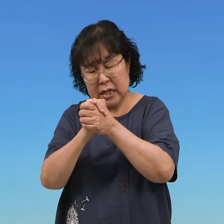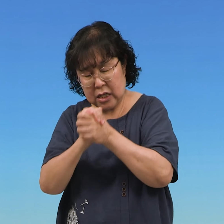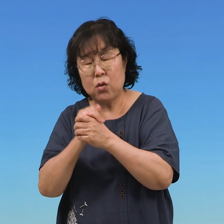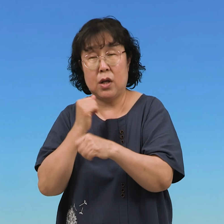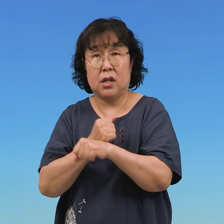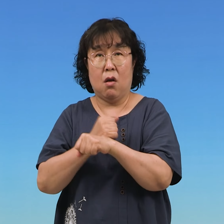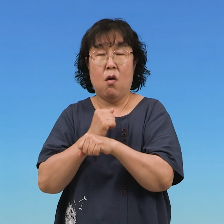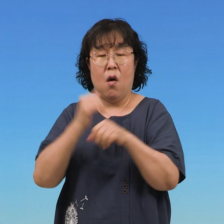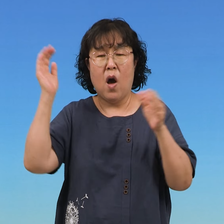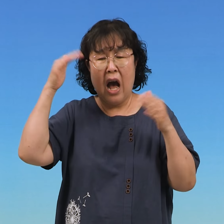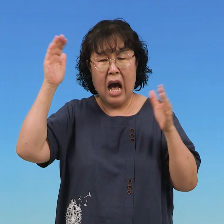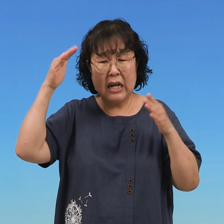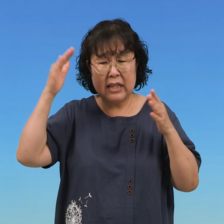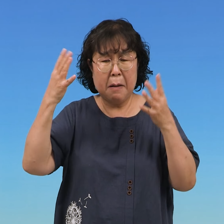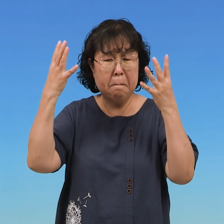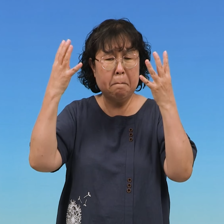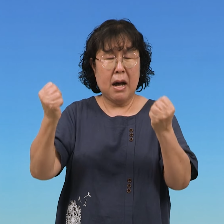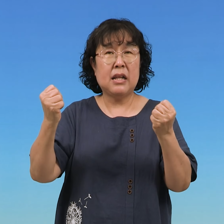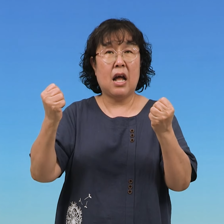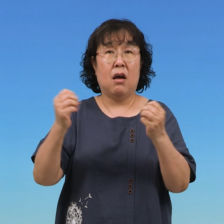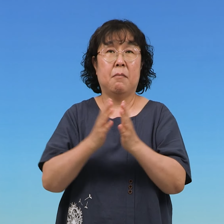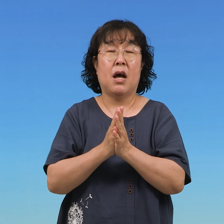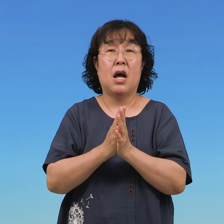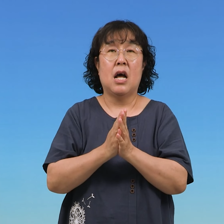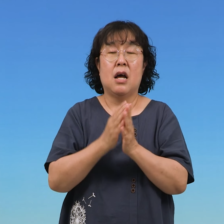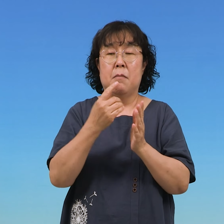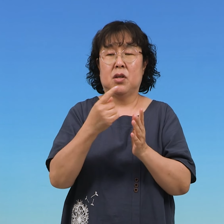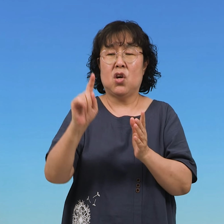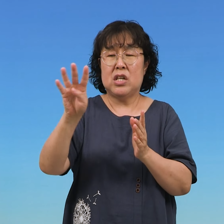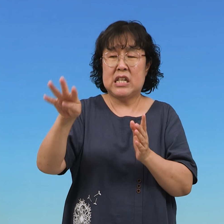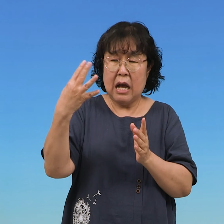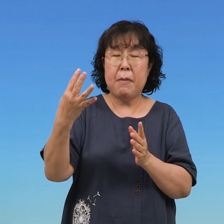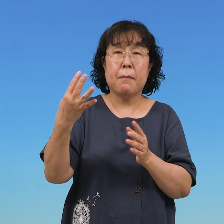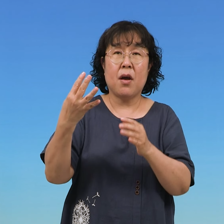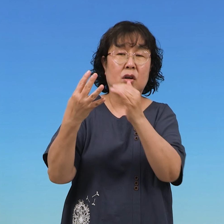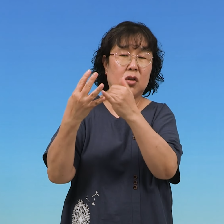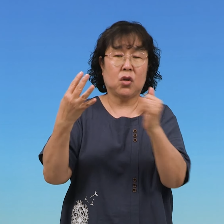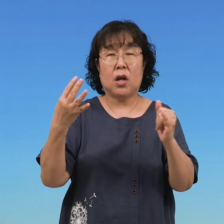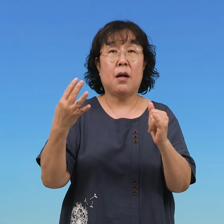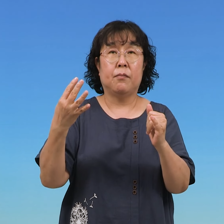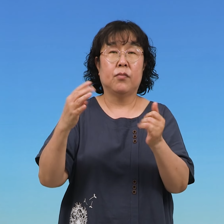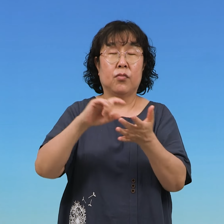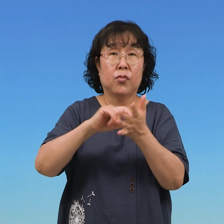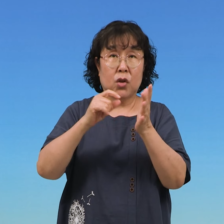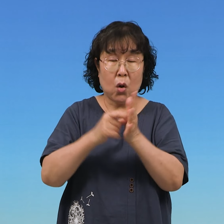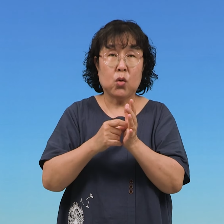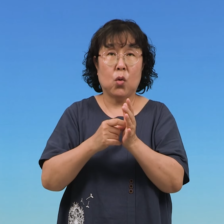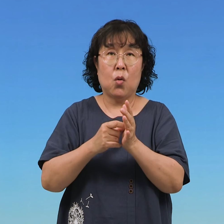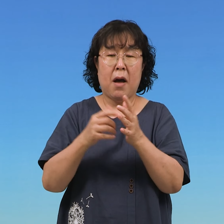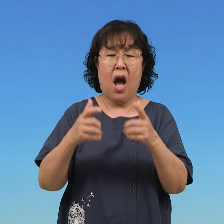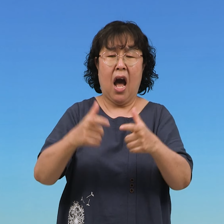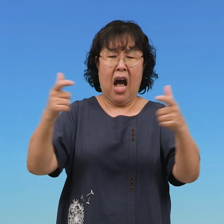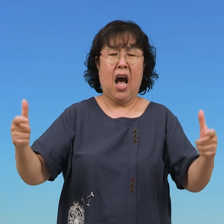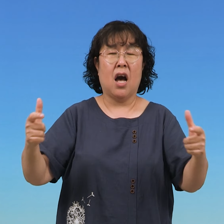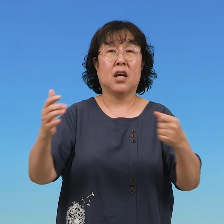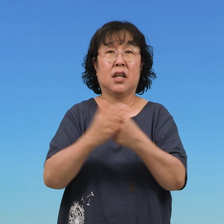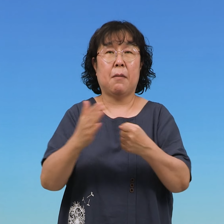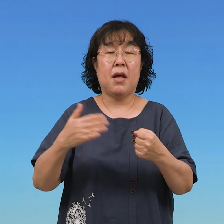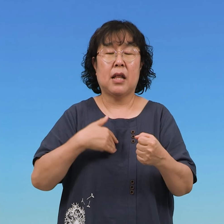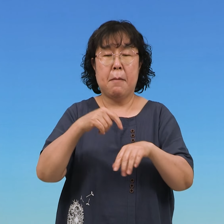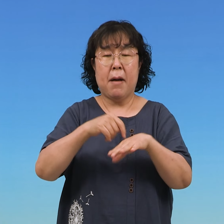막 바글바글거리고, 뭐 저 뒤에 애들은 집중도 안 하고 계속 그 핸드폰 한다고 문자 보낸다고 그러고 있으면